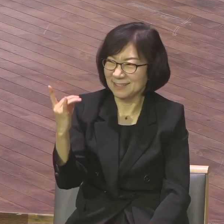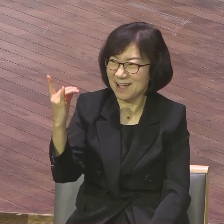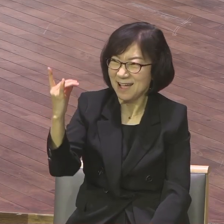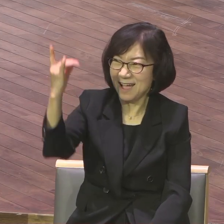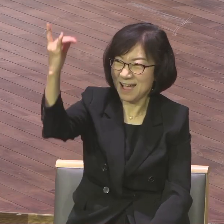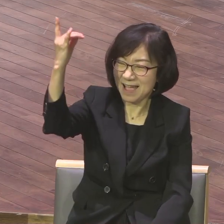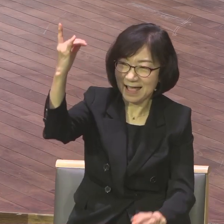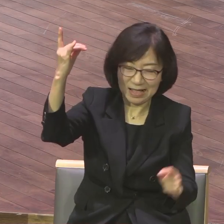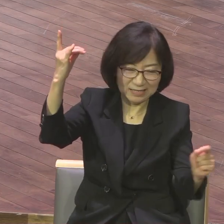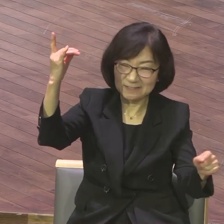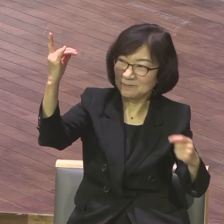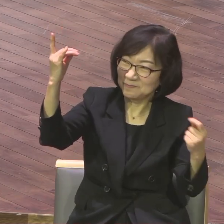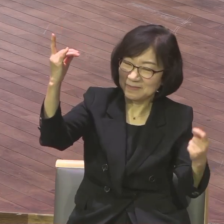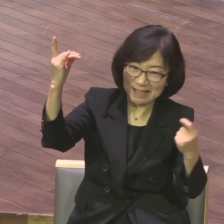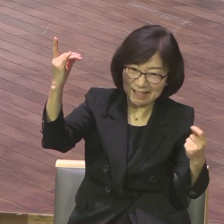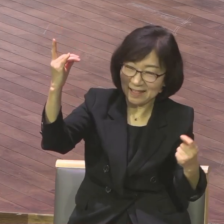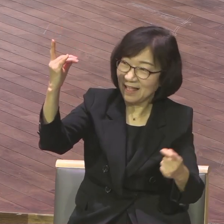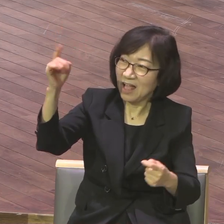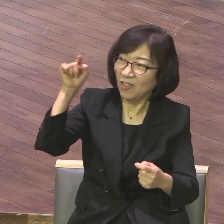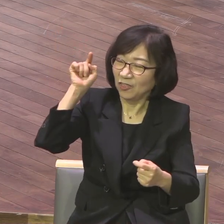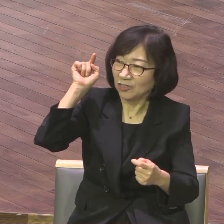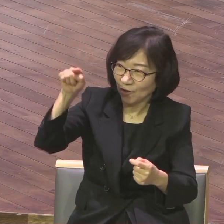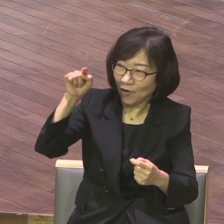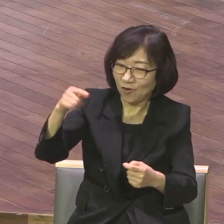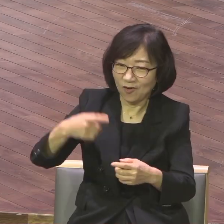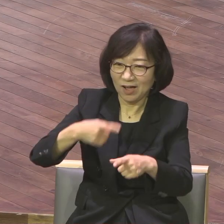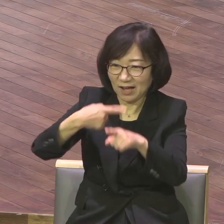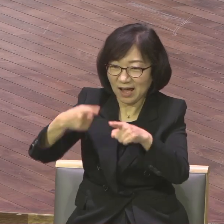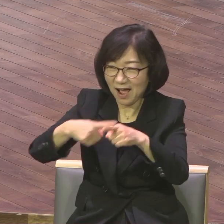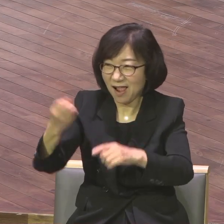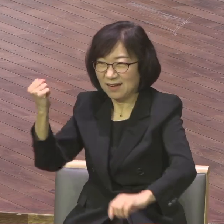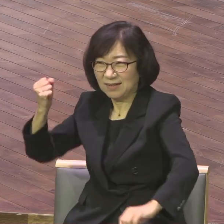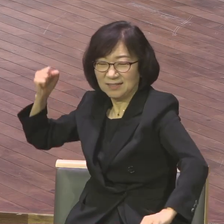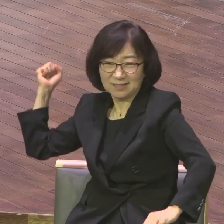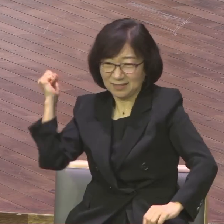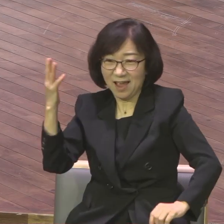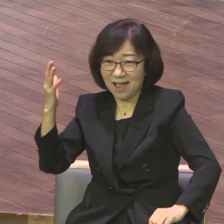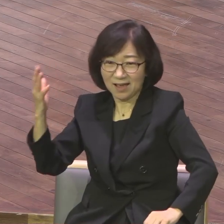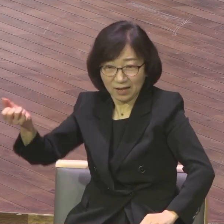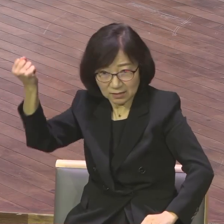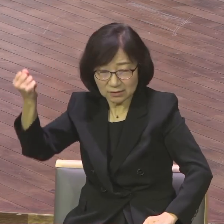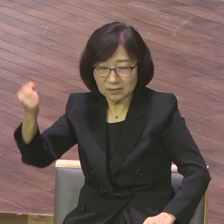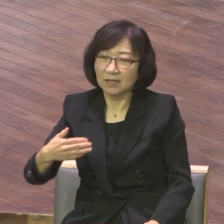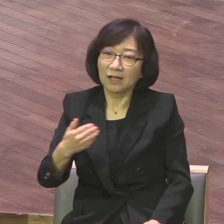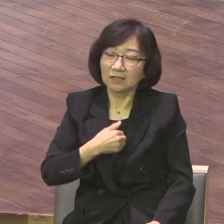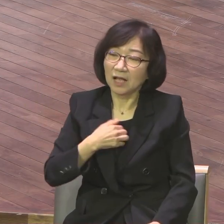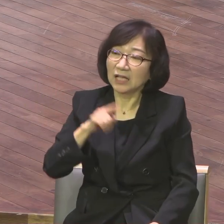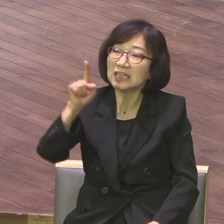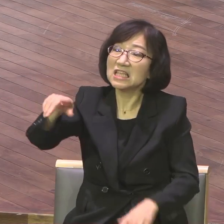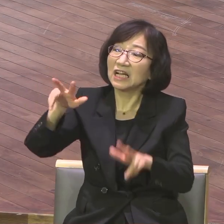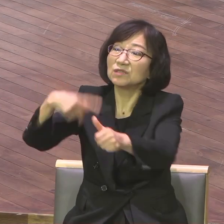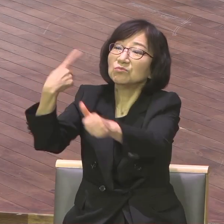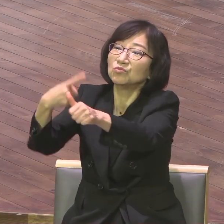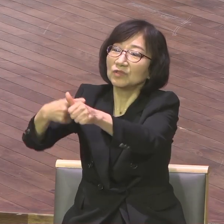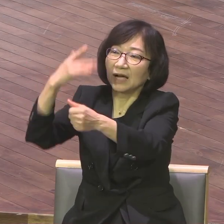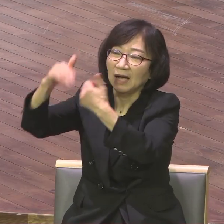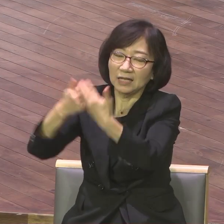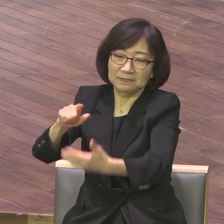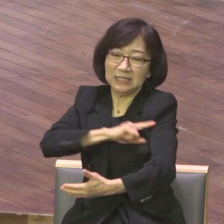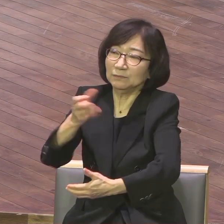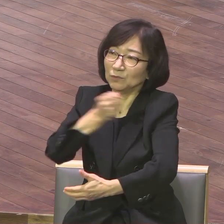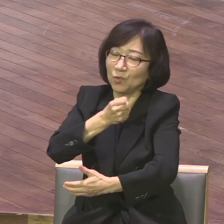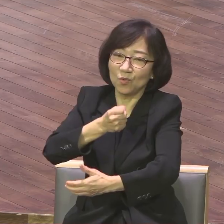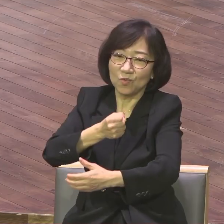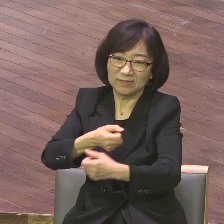단창으로 나오지만 나는 네가 모독하는 만군의 여호와의 이름으로 나간다. 나가는 순간에 대진표